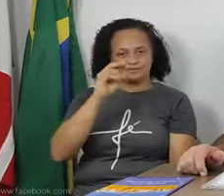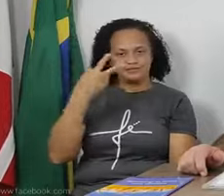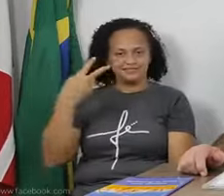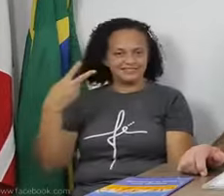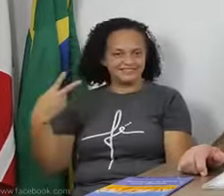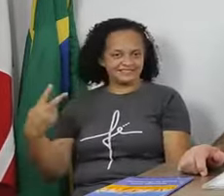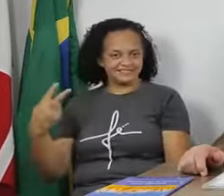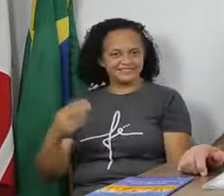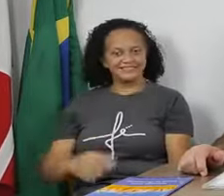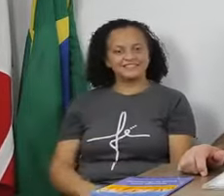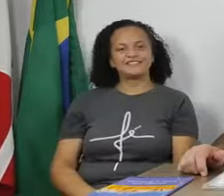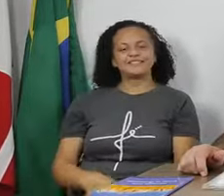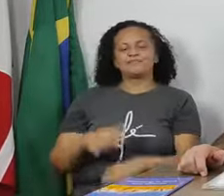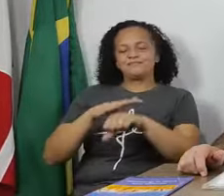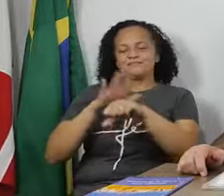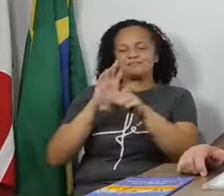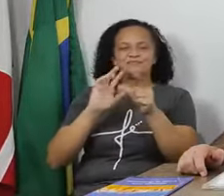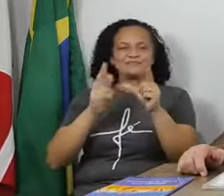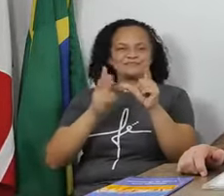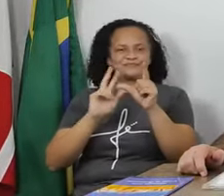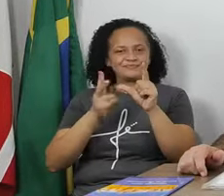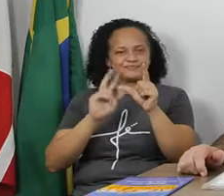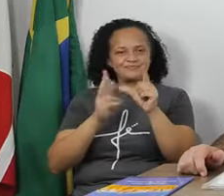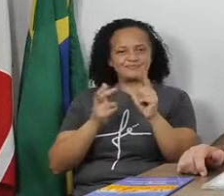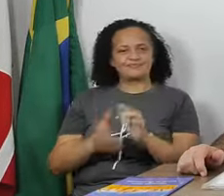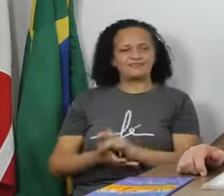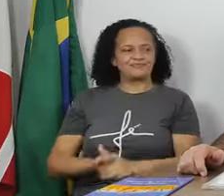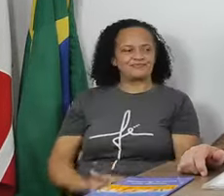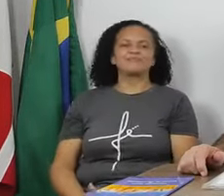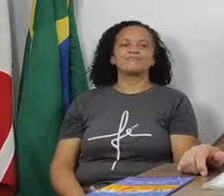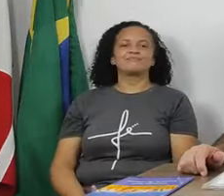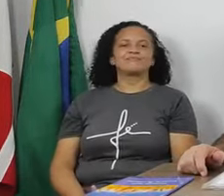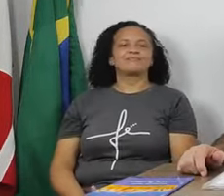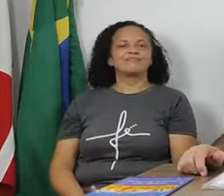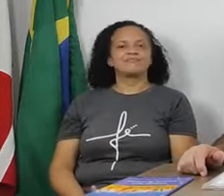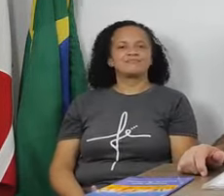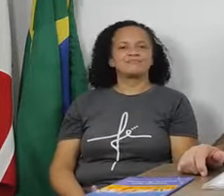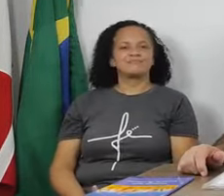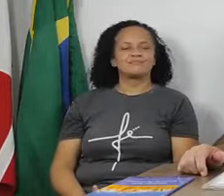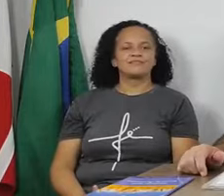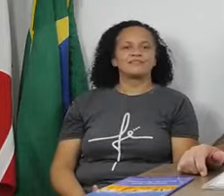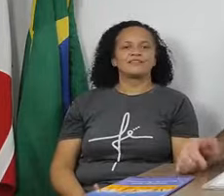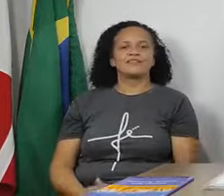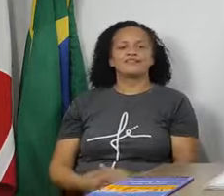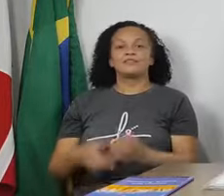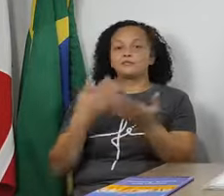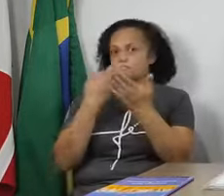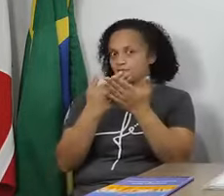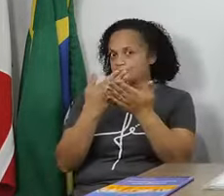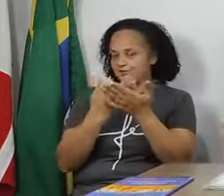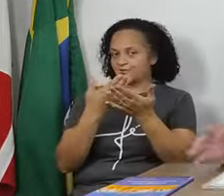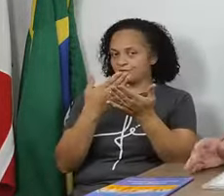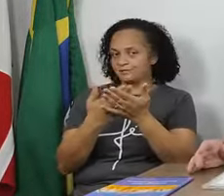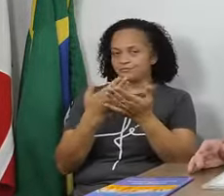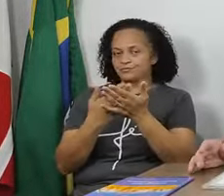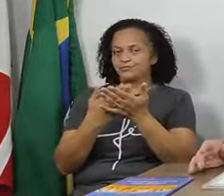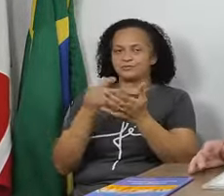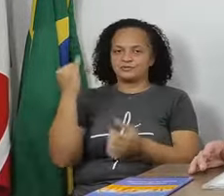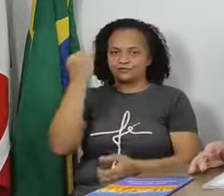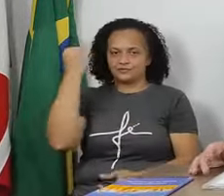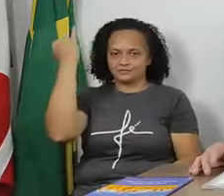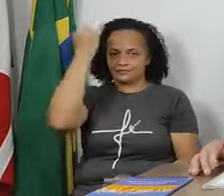2022, para mais uma live, né? E com o seminário Fundamentos